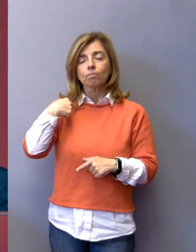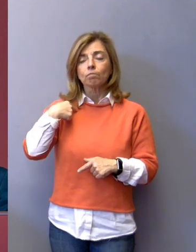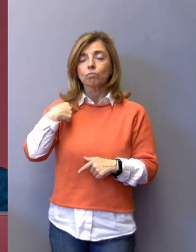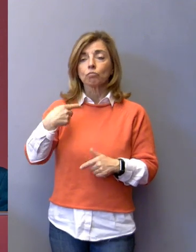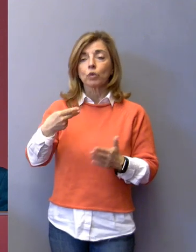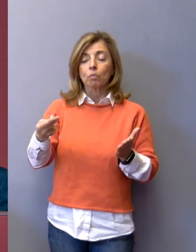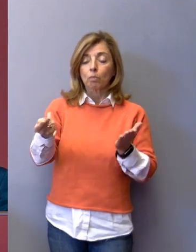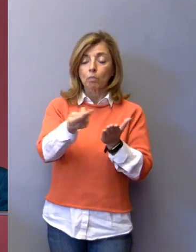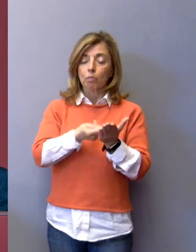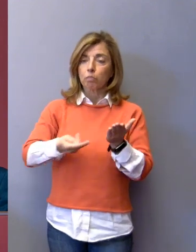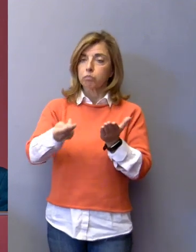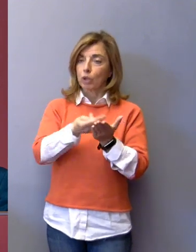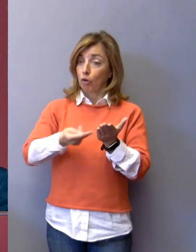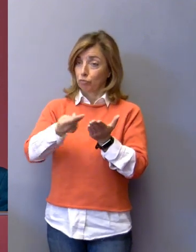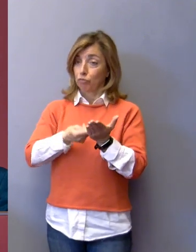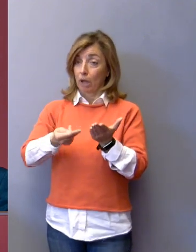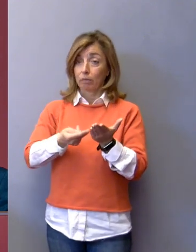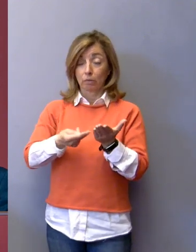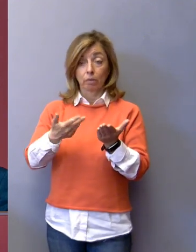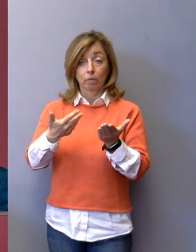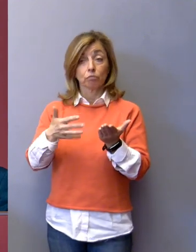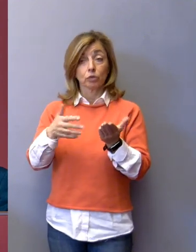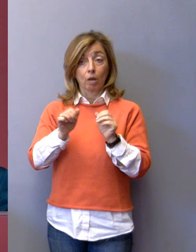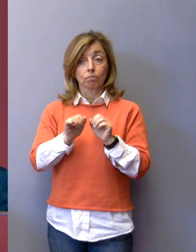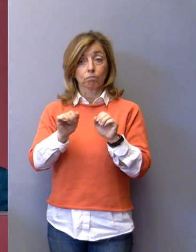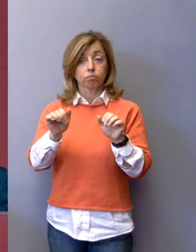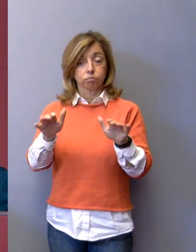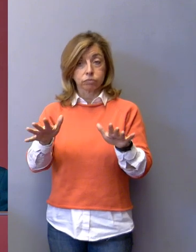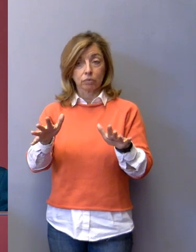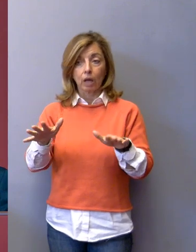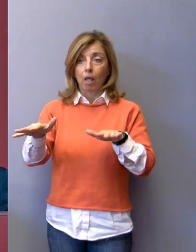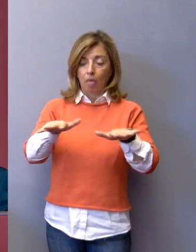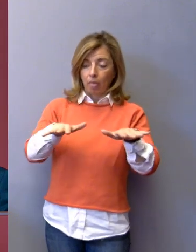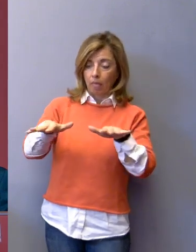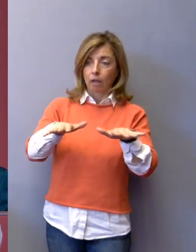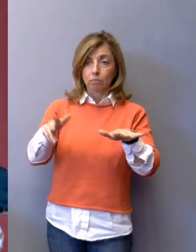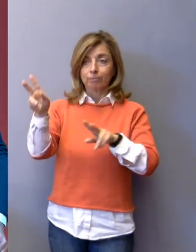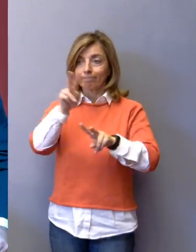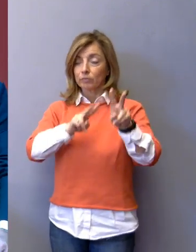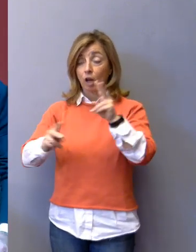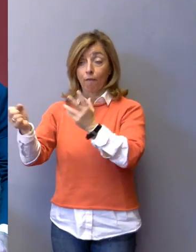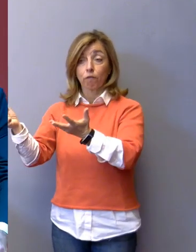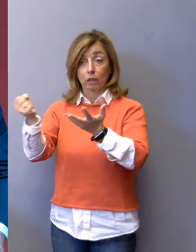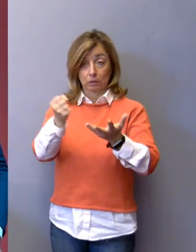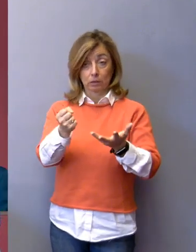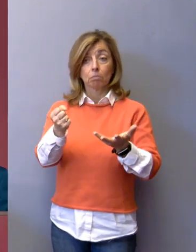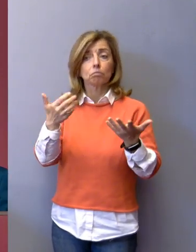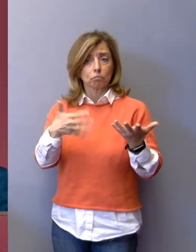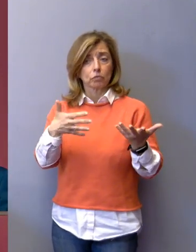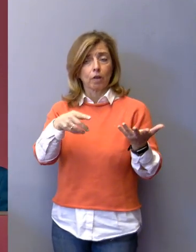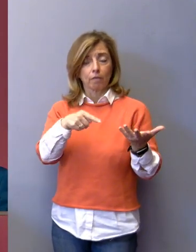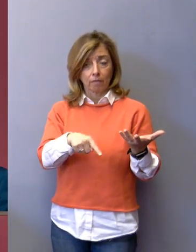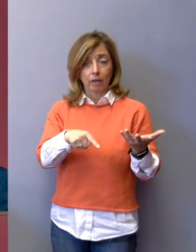in maniera molto concreta adoperandoci perché fossero finanziati E così è stato perché nell'attuale programma